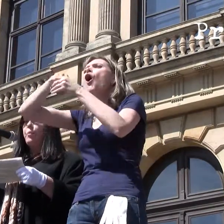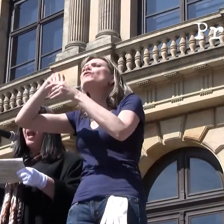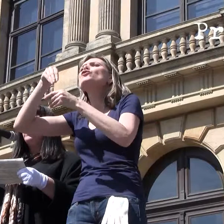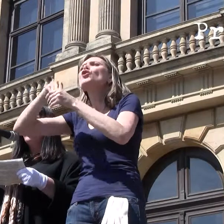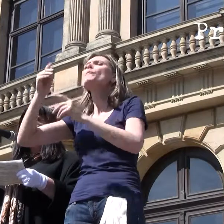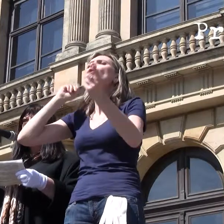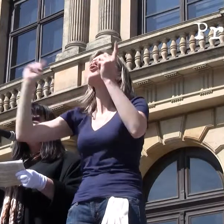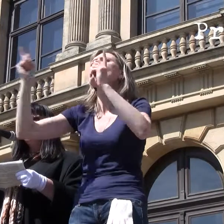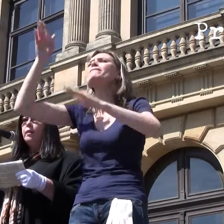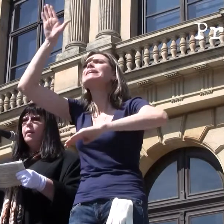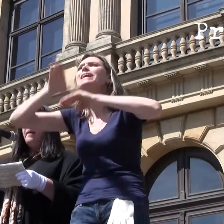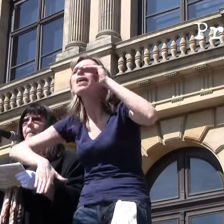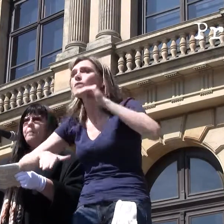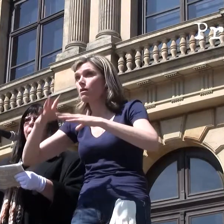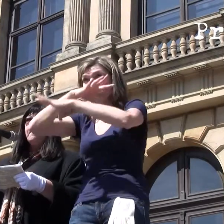stavy na dopravu.